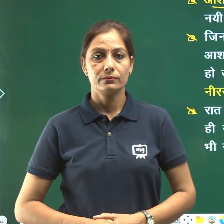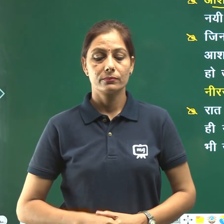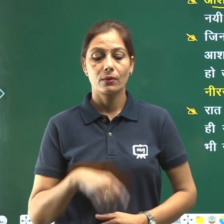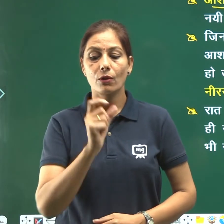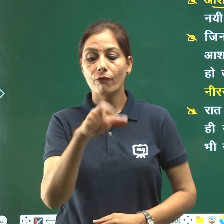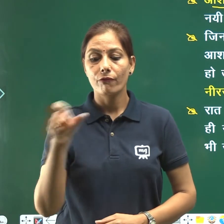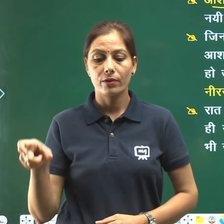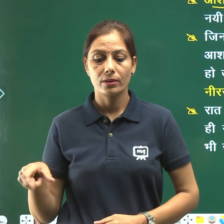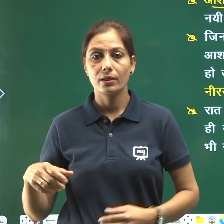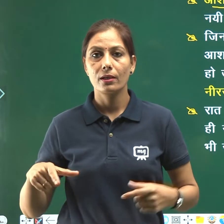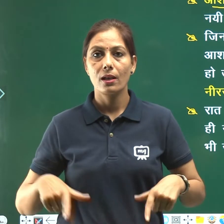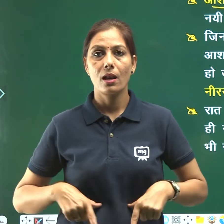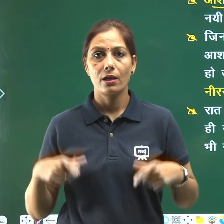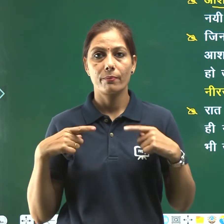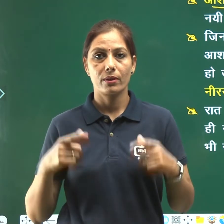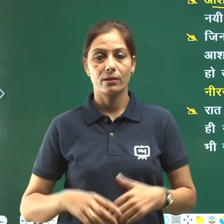व्यक्ति के जीवन में